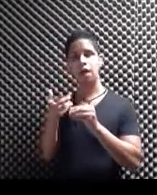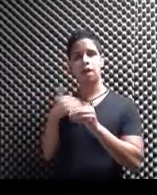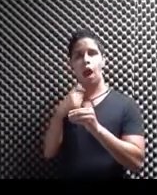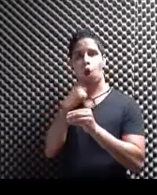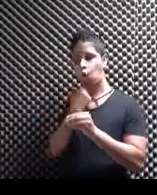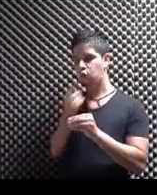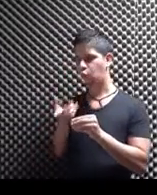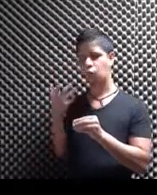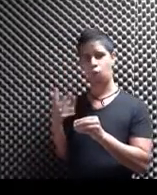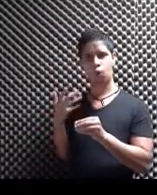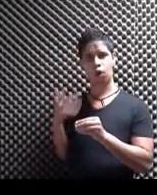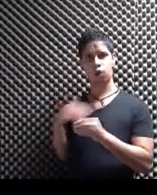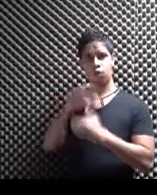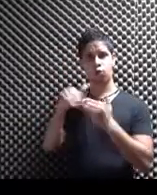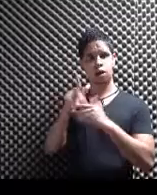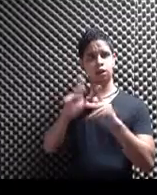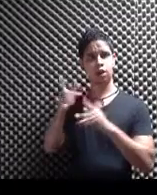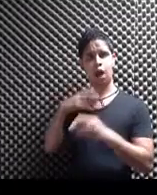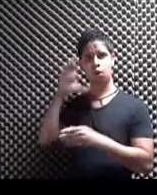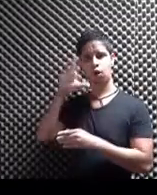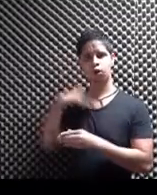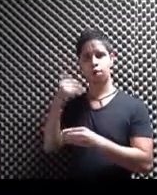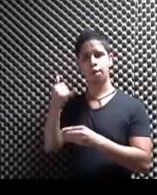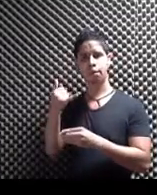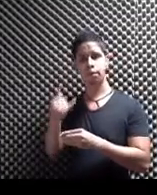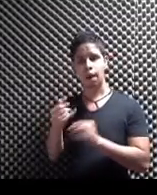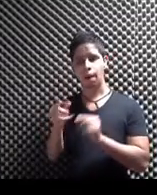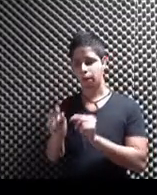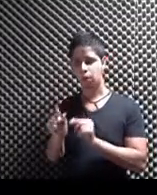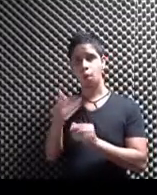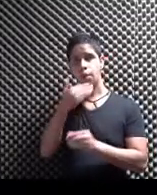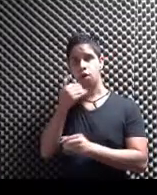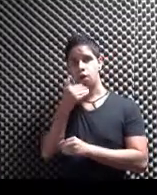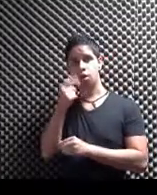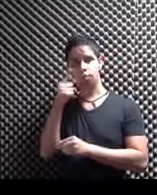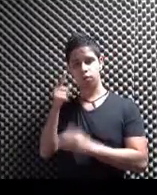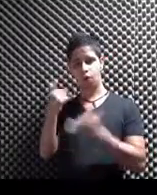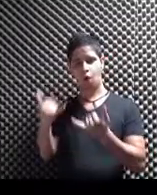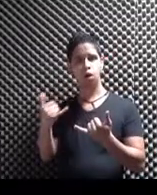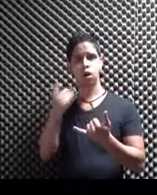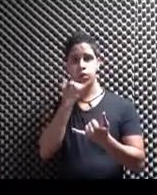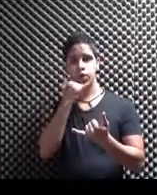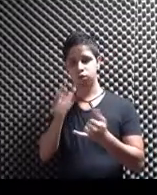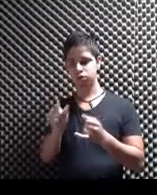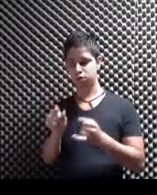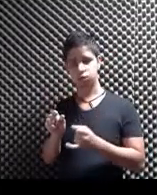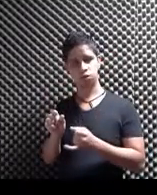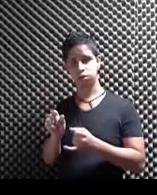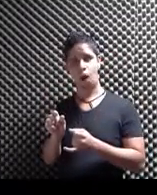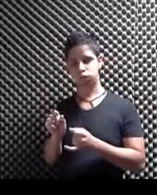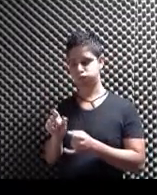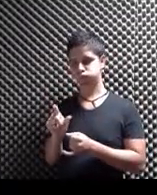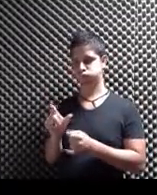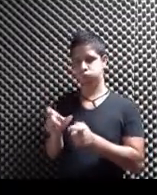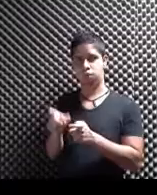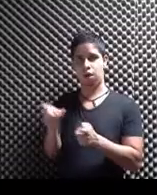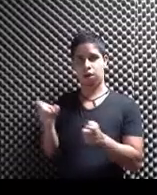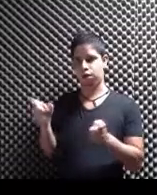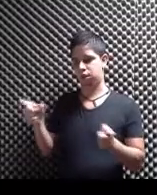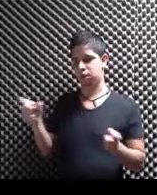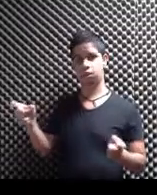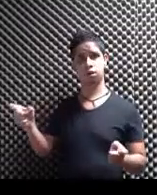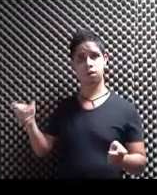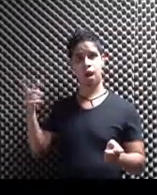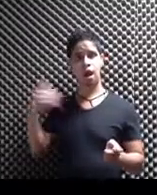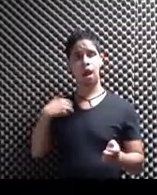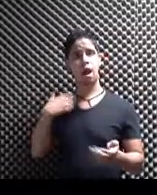moda y lo que todo el mundo estaba buscando. Y ahora, pues, nos hemos ido al lado opuesto. Estamos buscando equipos...